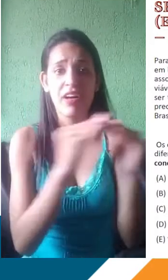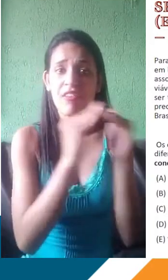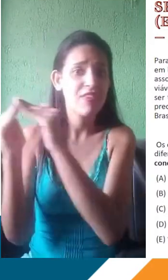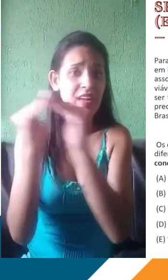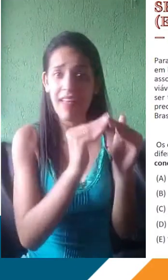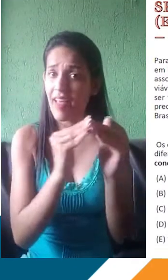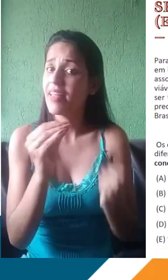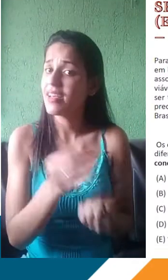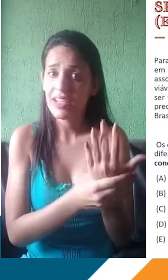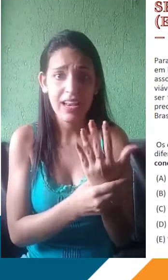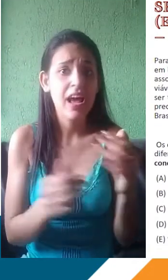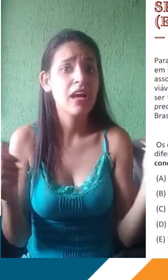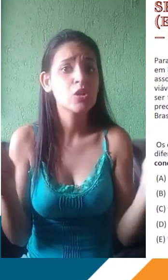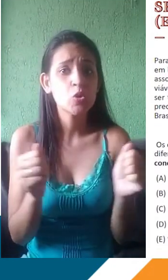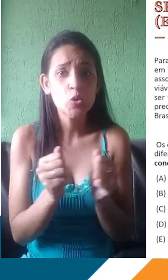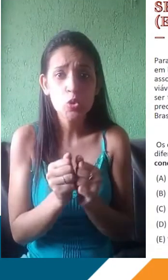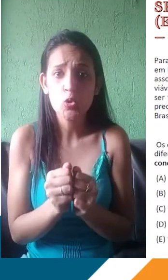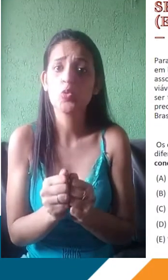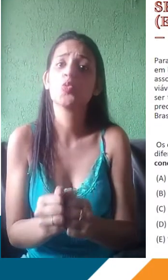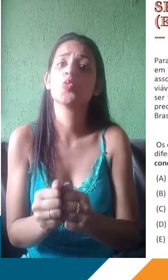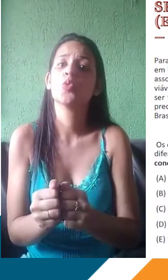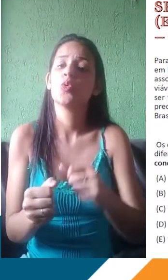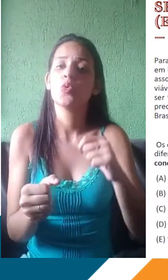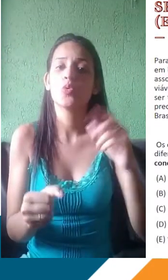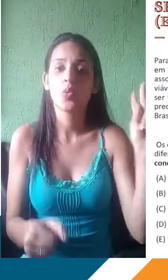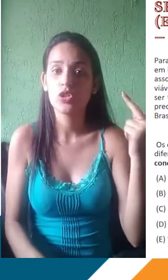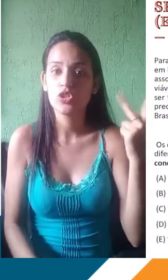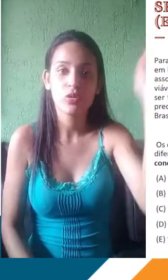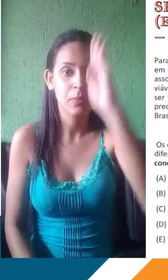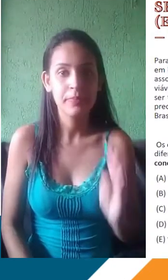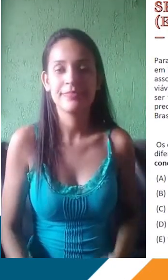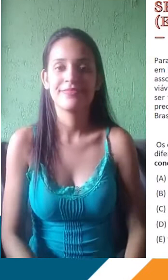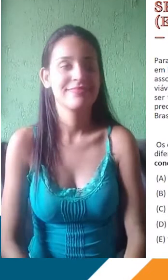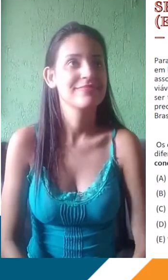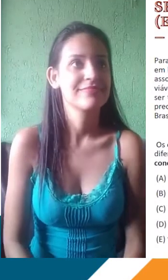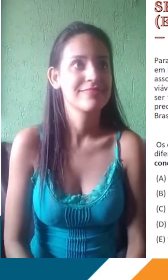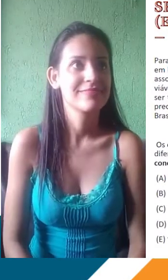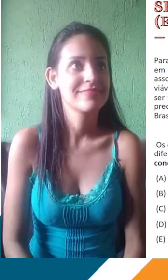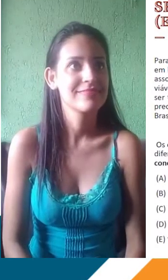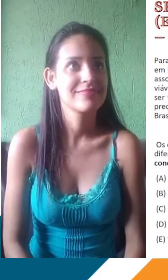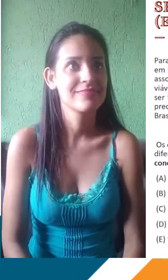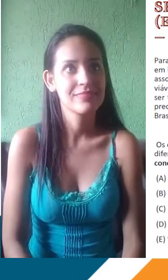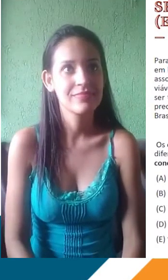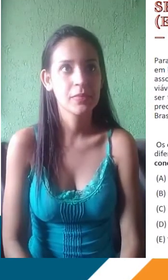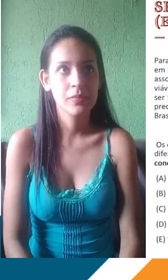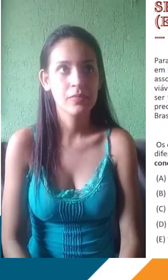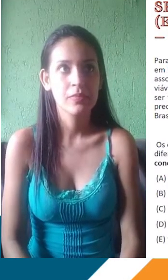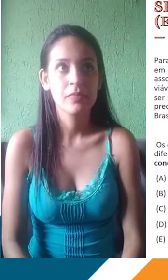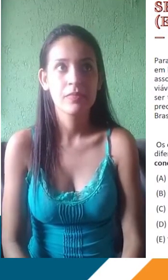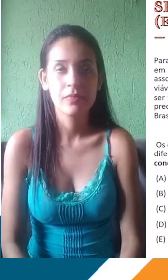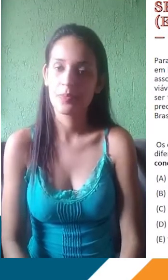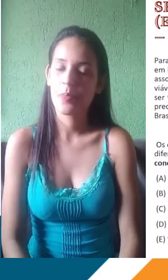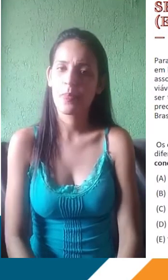se confunde com a formação do Brasil. Vamos ao enunciado. Os enunciados que compõem o texto encadeiam-se por meio de